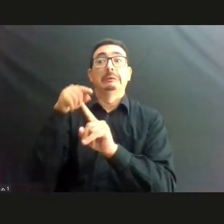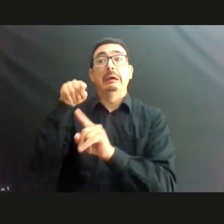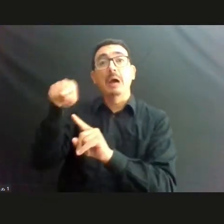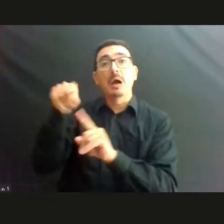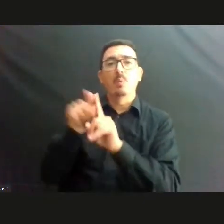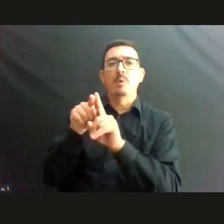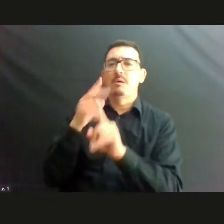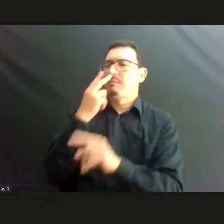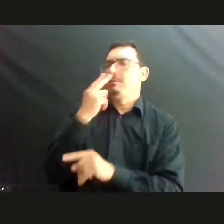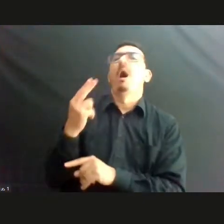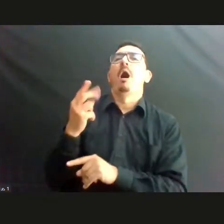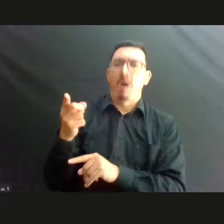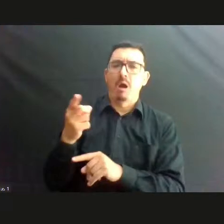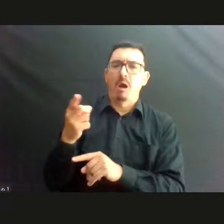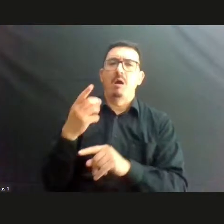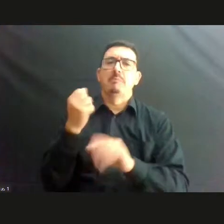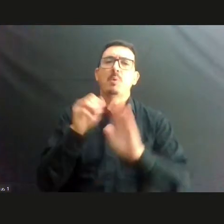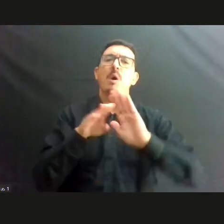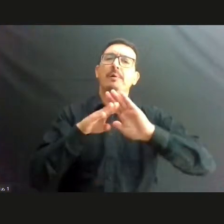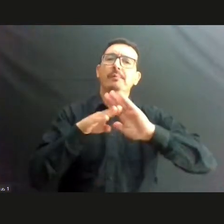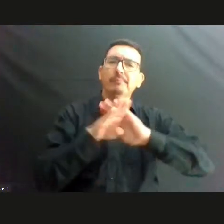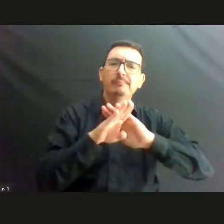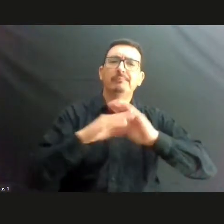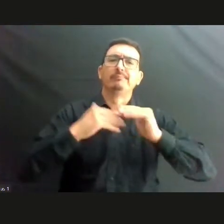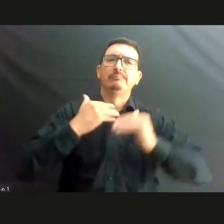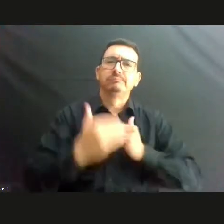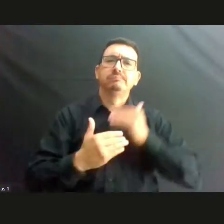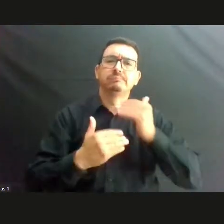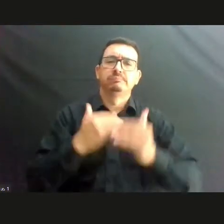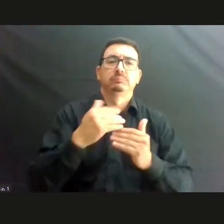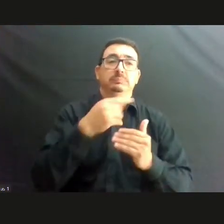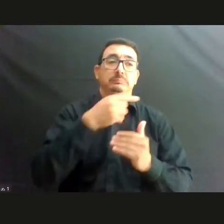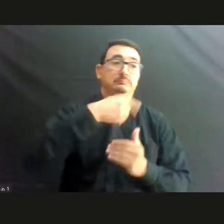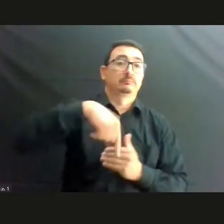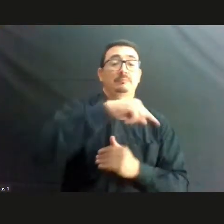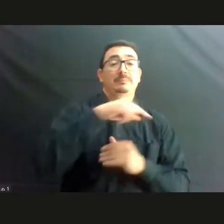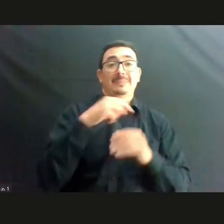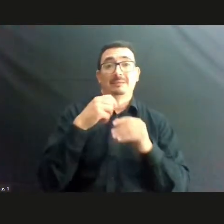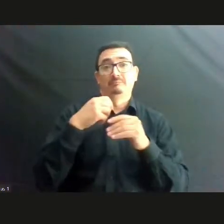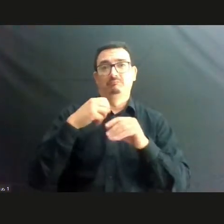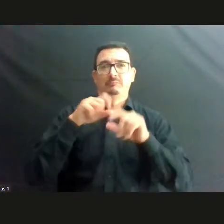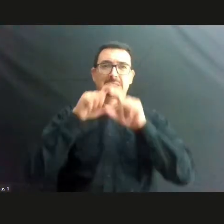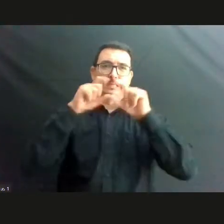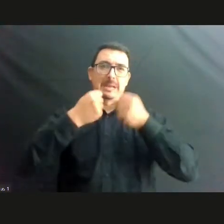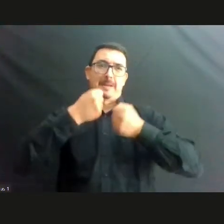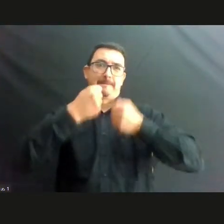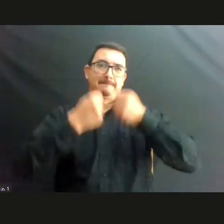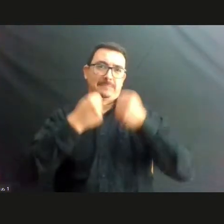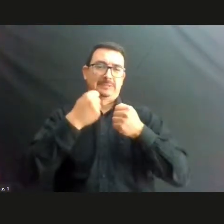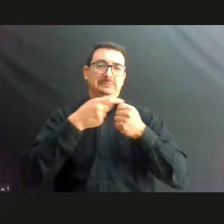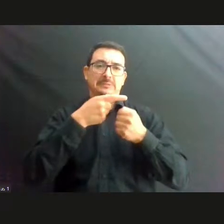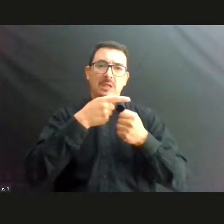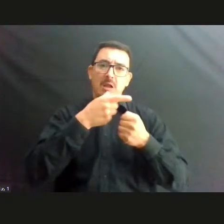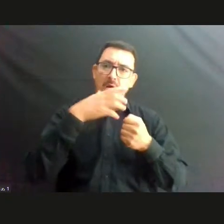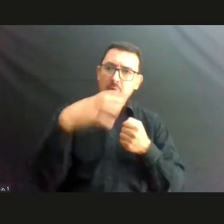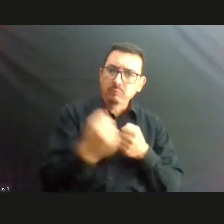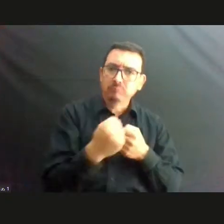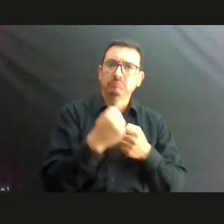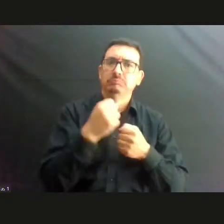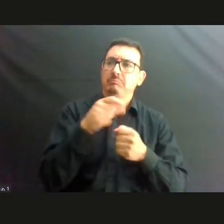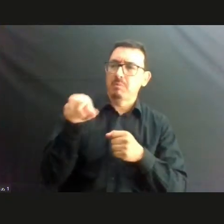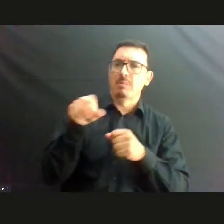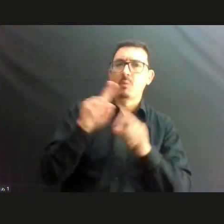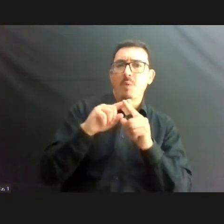son las grandes empresas principalmente las que han estado aprovechando esta transformación, y por lo tanto